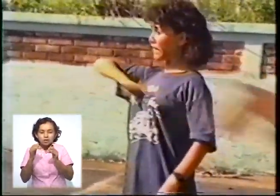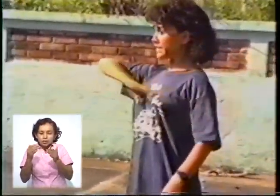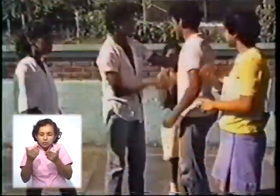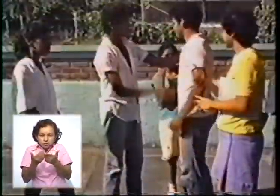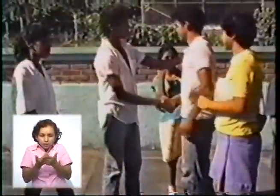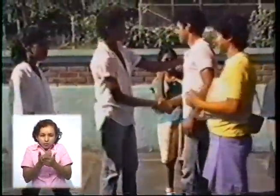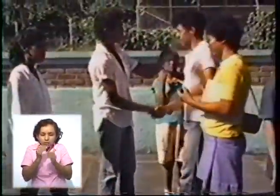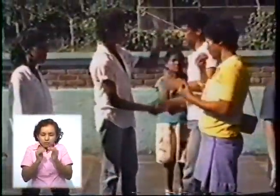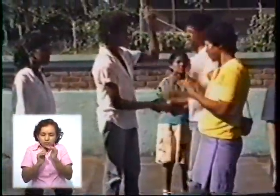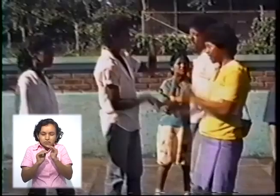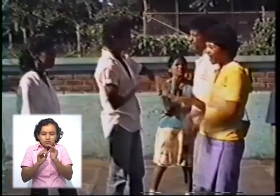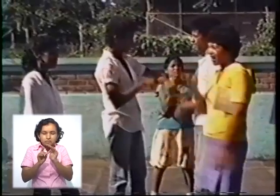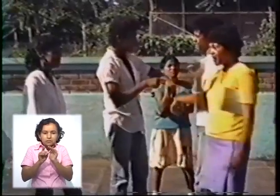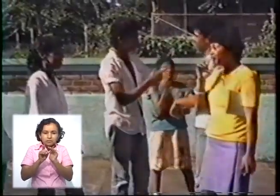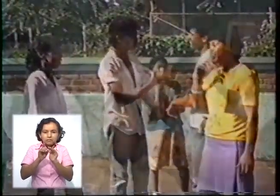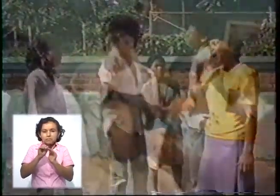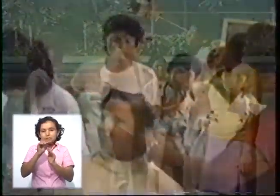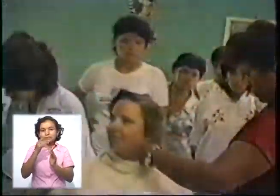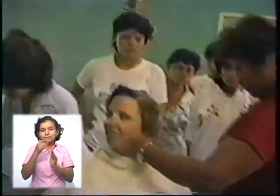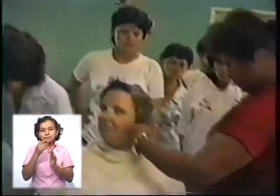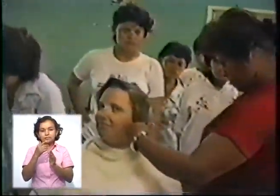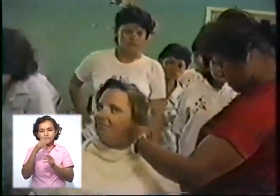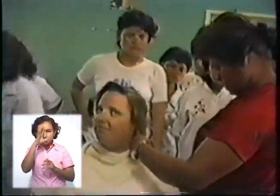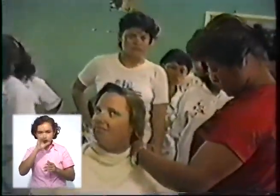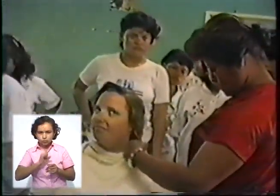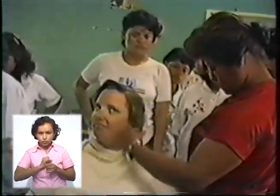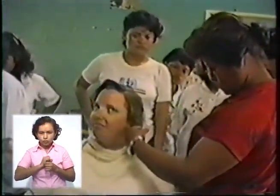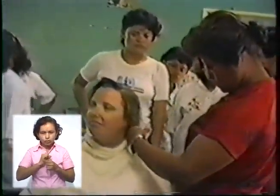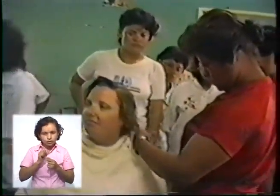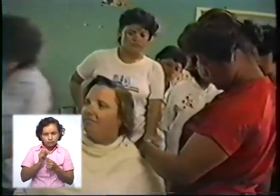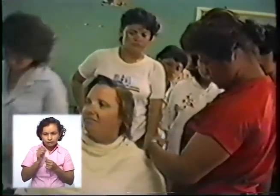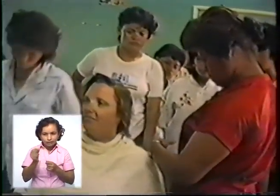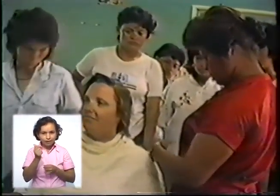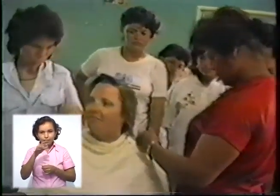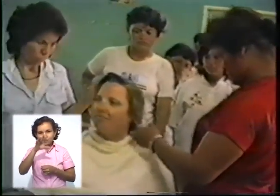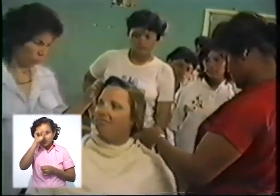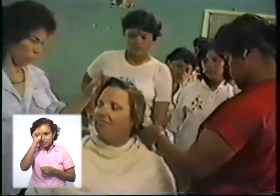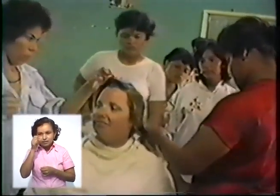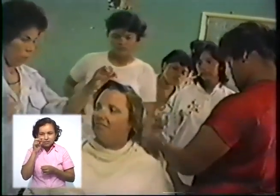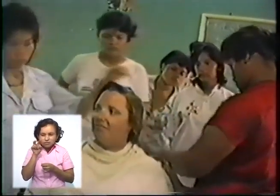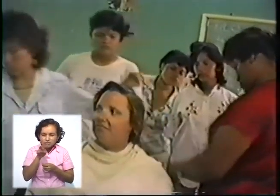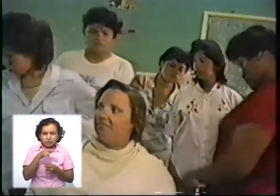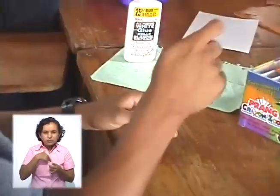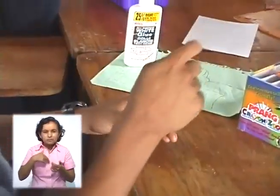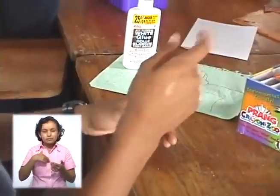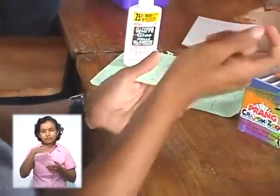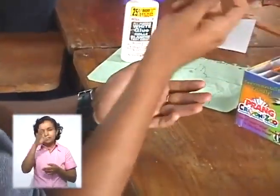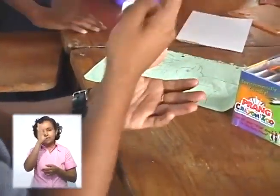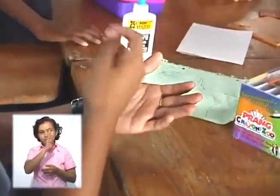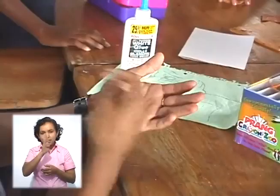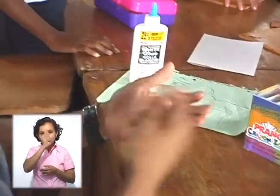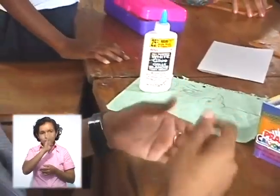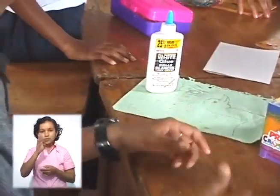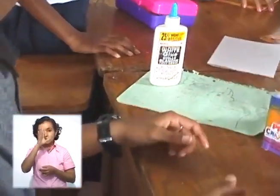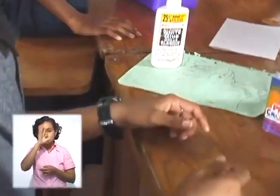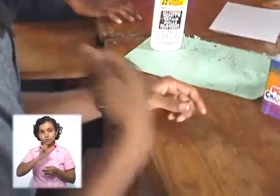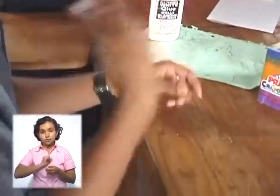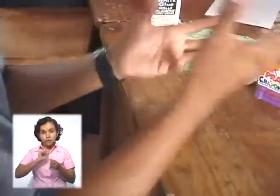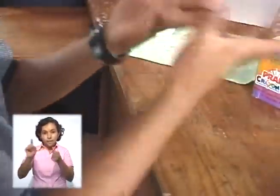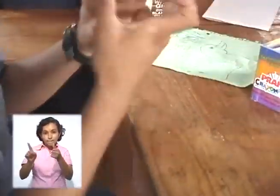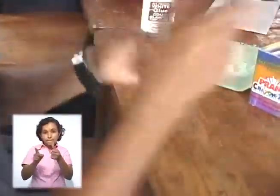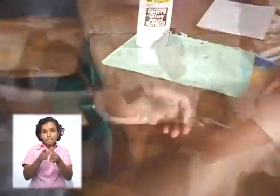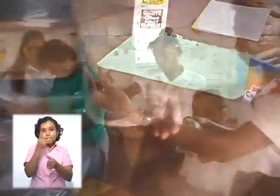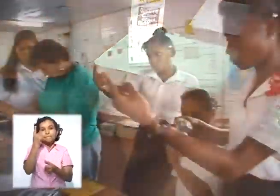desarrollo, no tomó mucho tiempo para que Yuri reconociera lo que estaba pasando. En la costa atlántica,